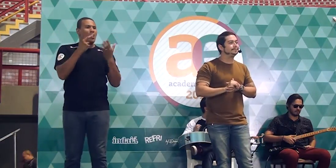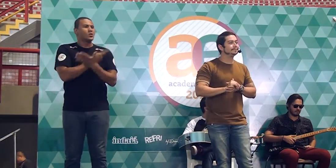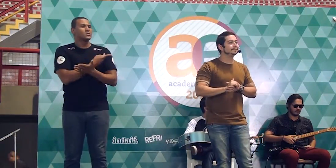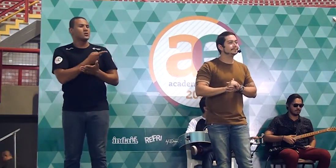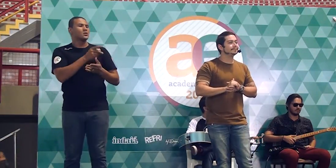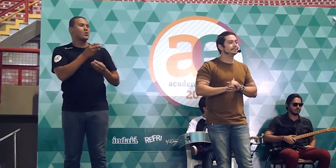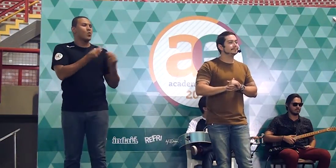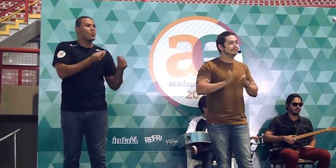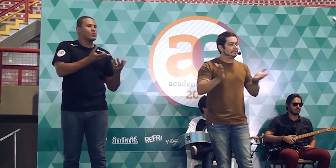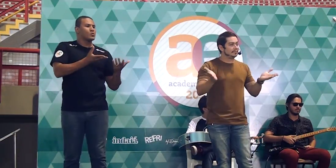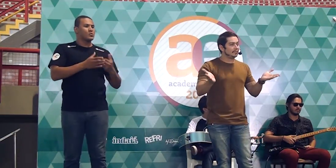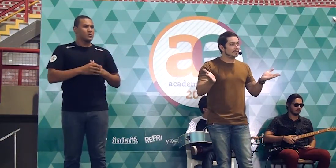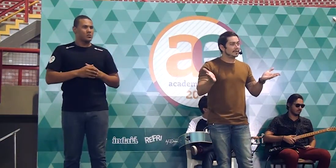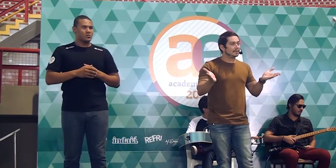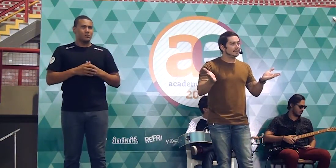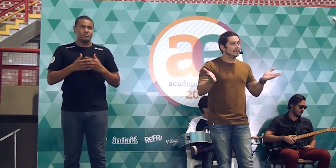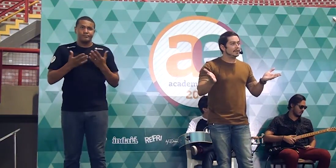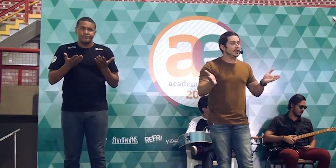aqui?